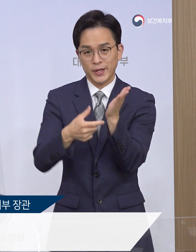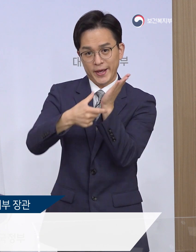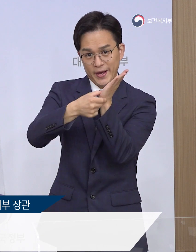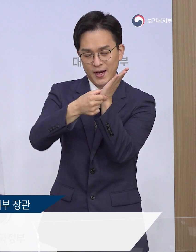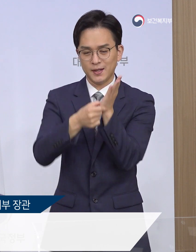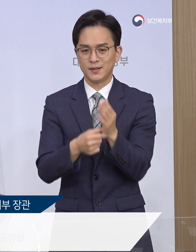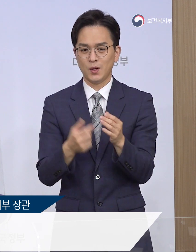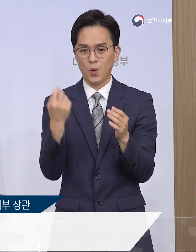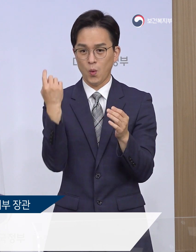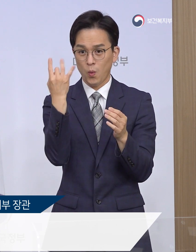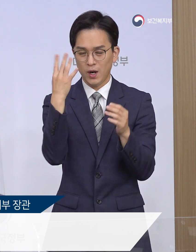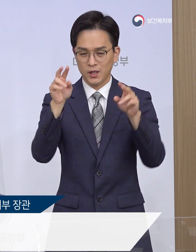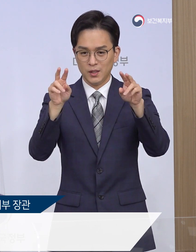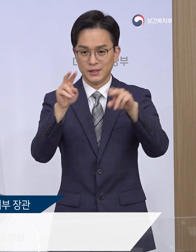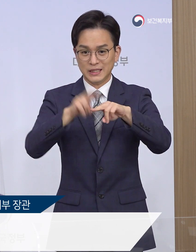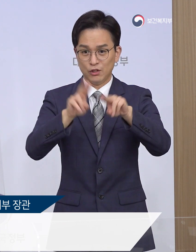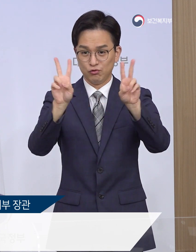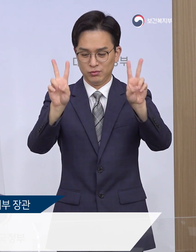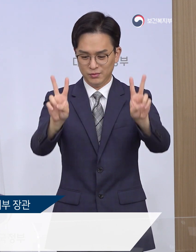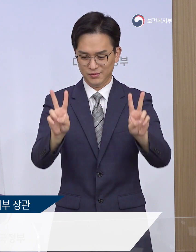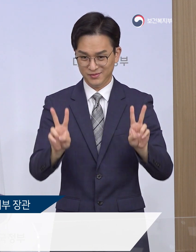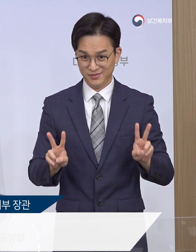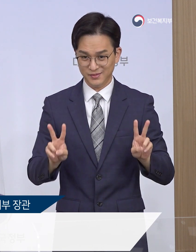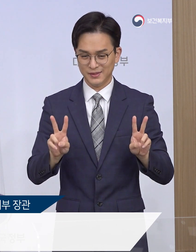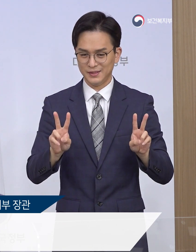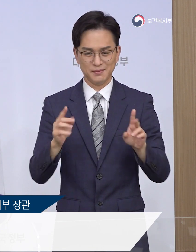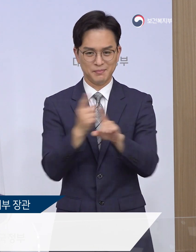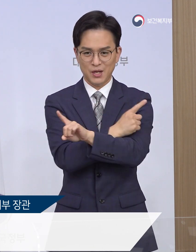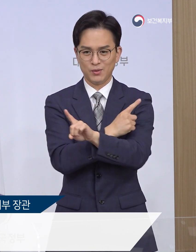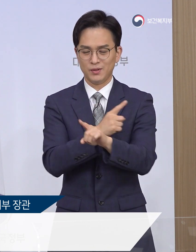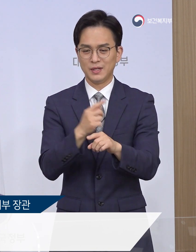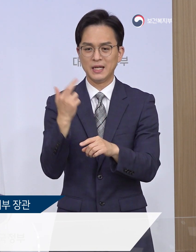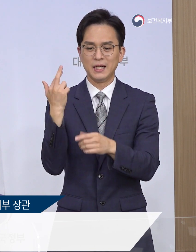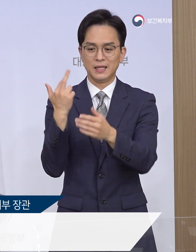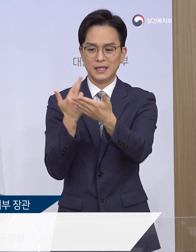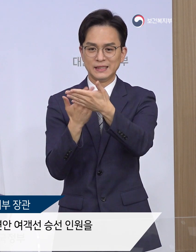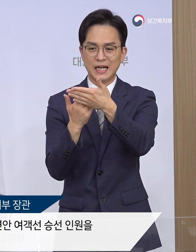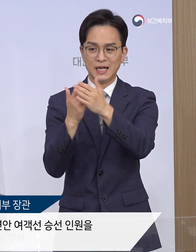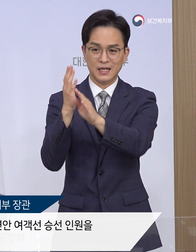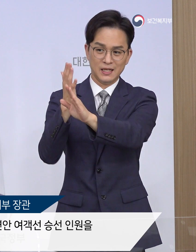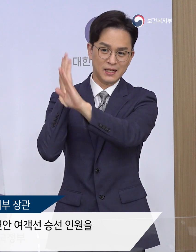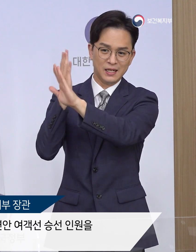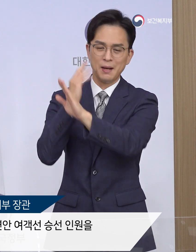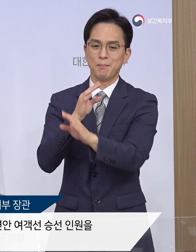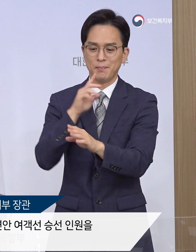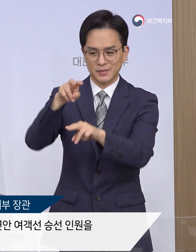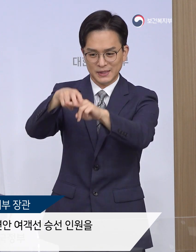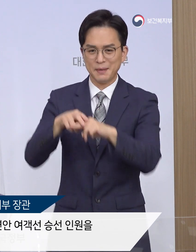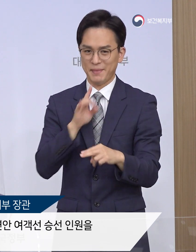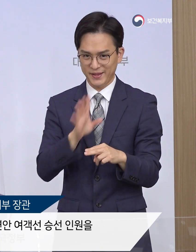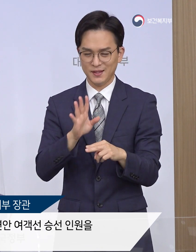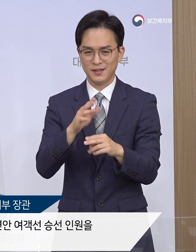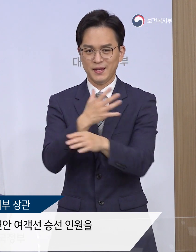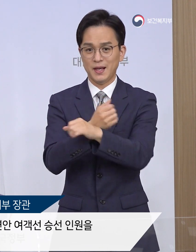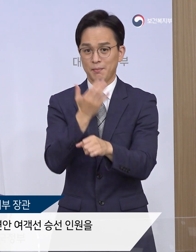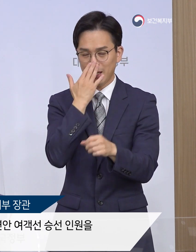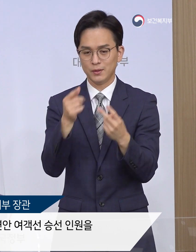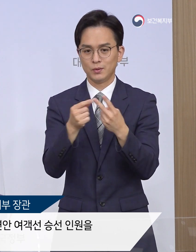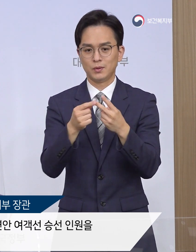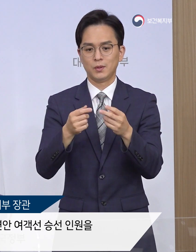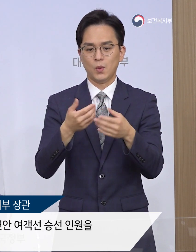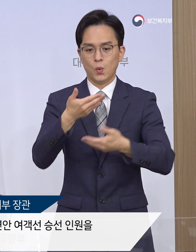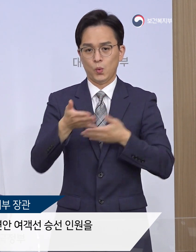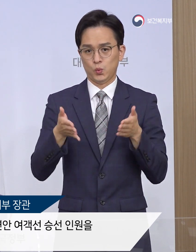좌석만 판매하고 추가로 좌석 판매는 없습니다. 고속도로 통행료는 감면